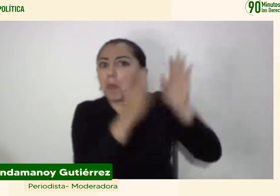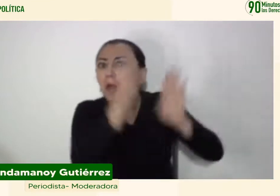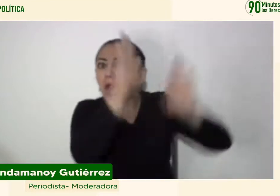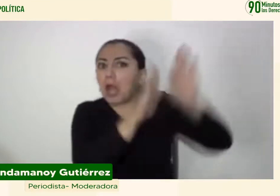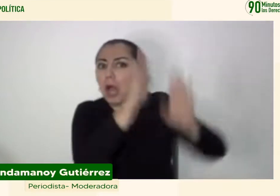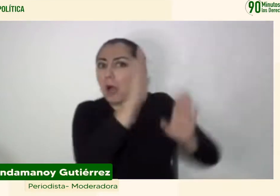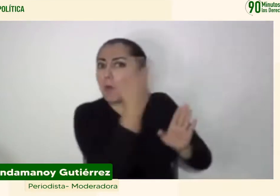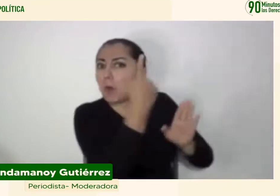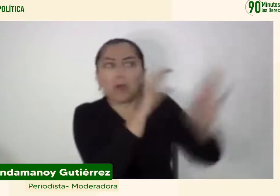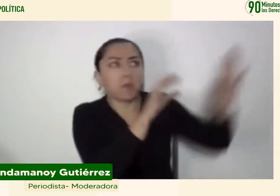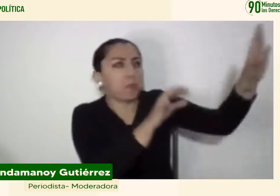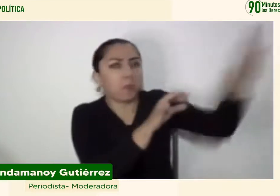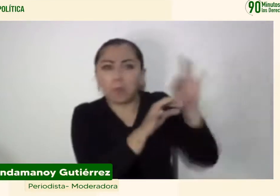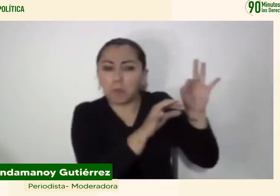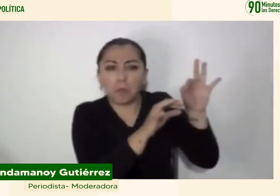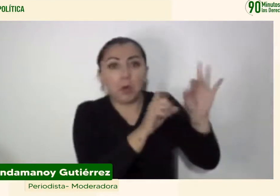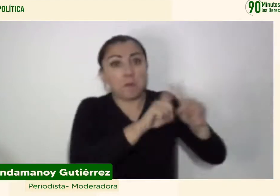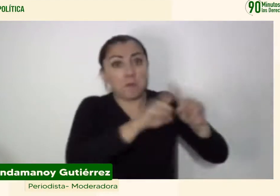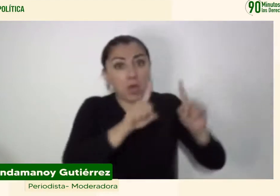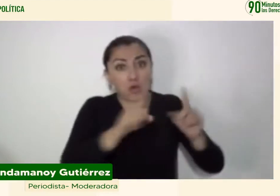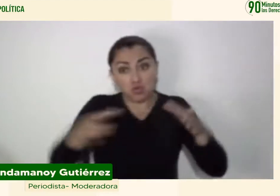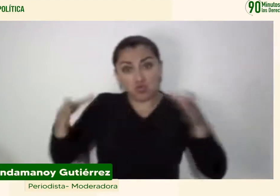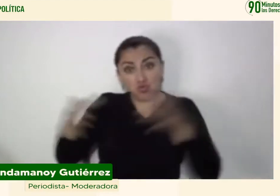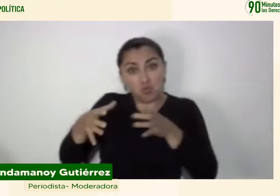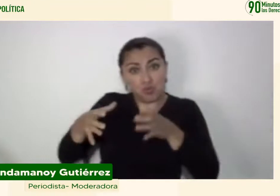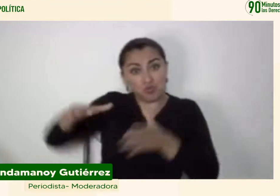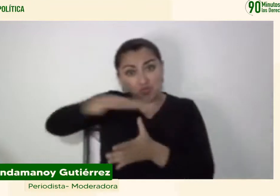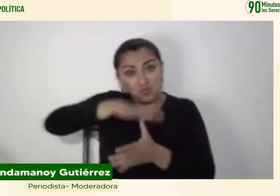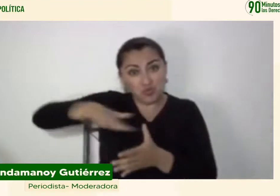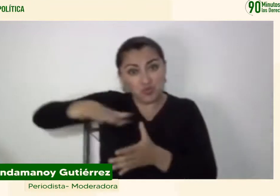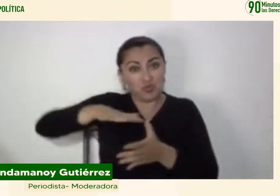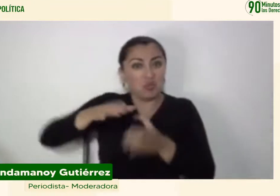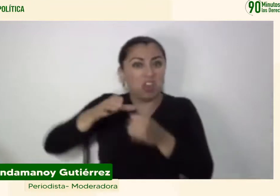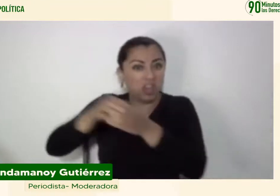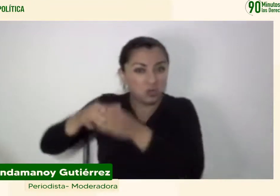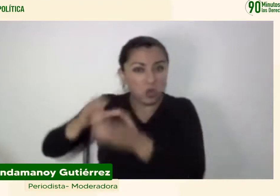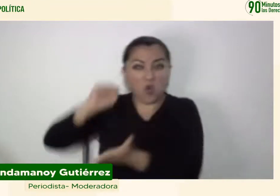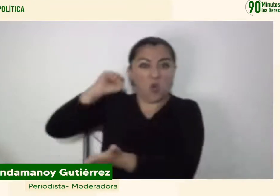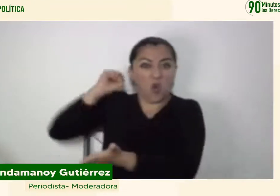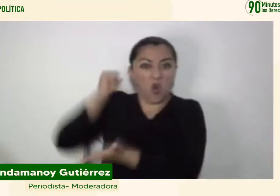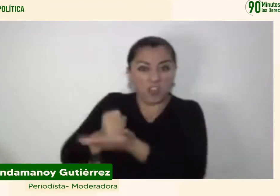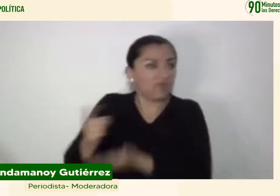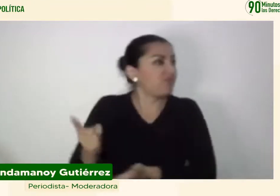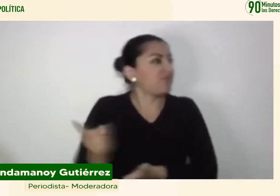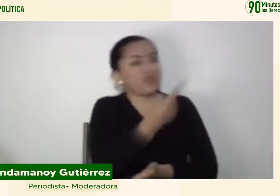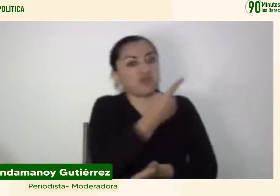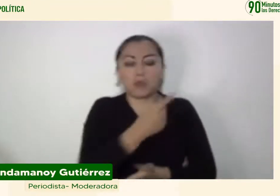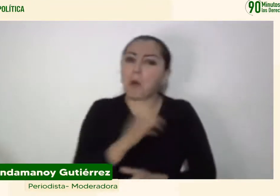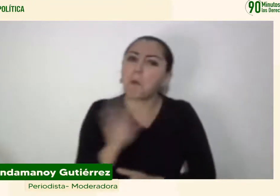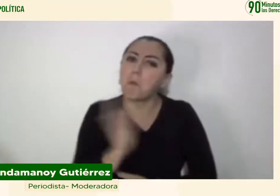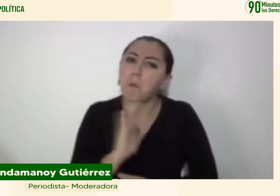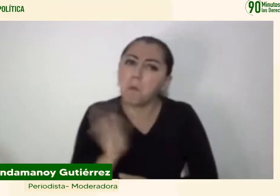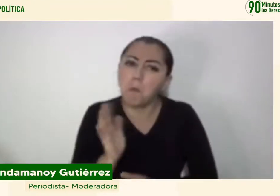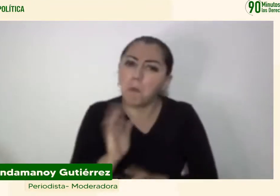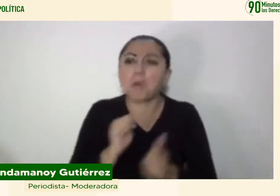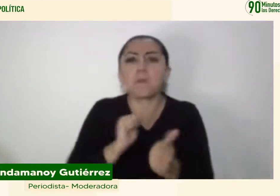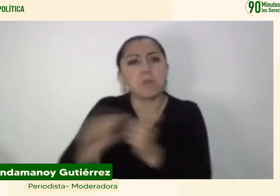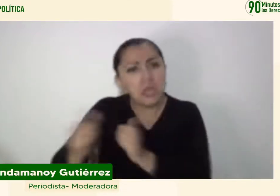pues finalmente no deciden por la mayoría por quién votar y no hay un constreñimiento